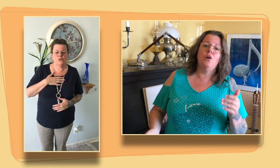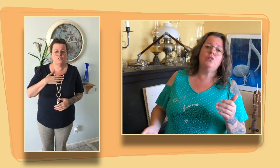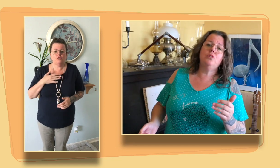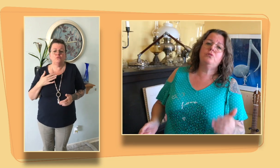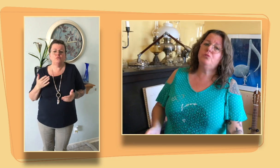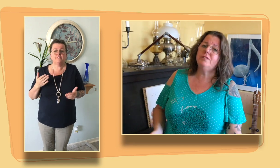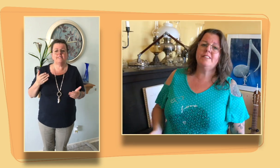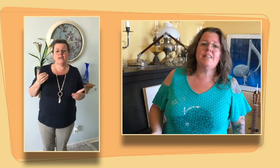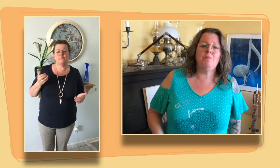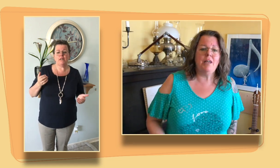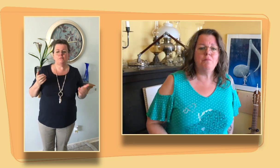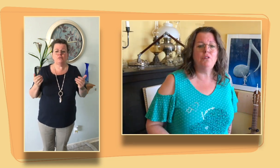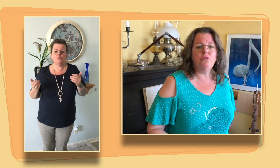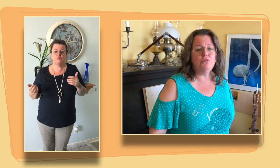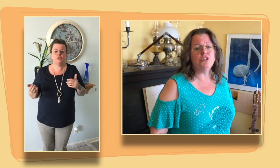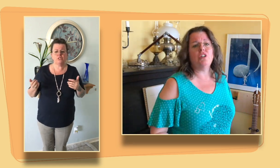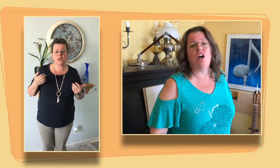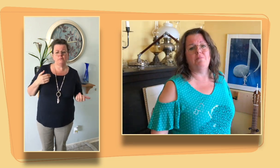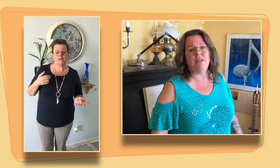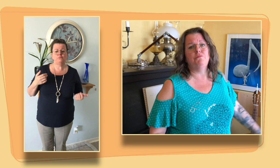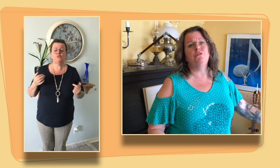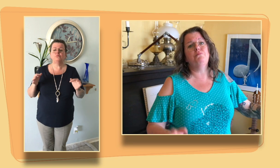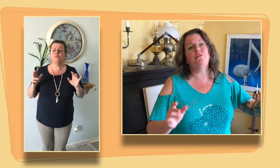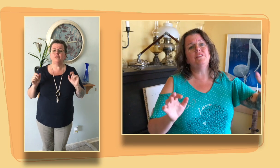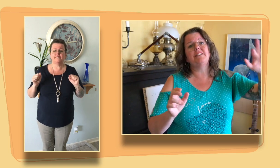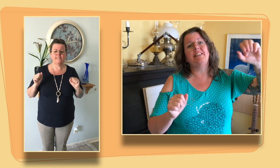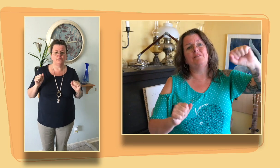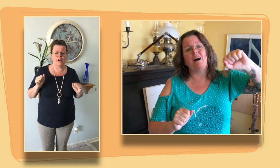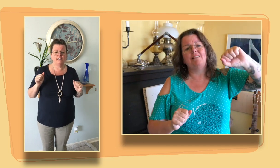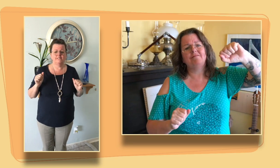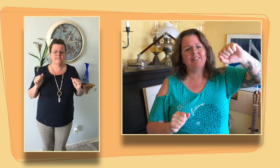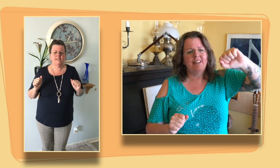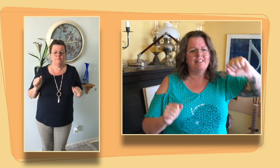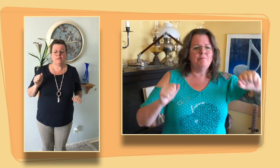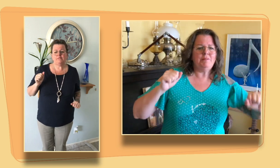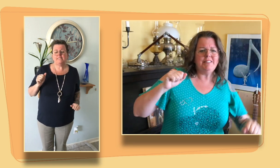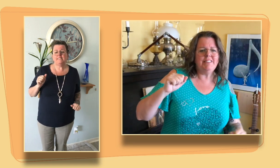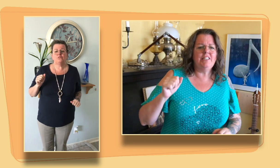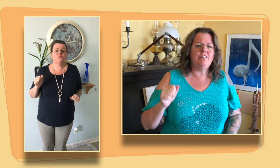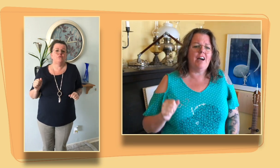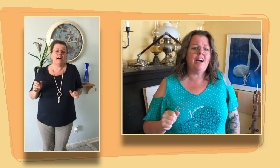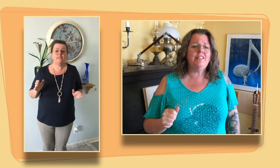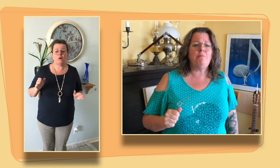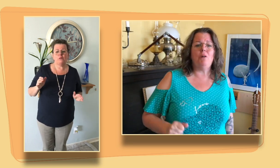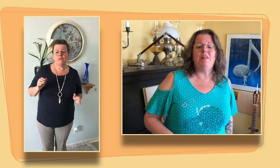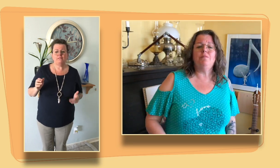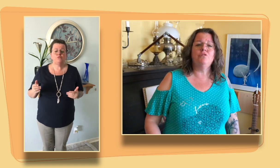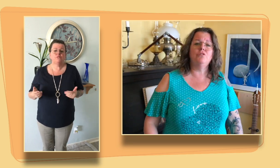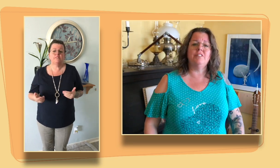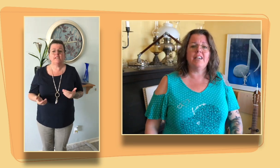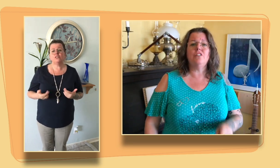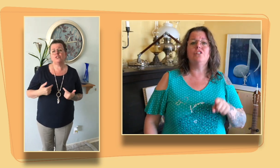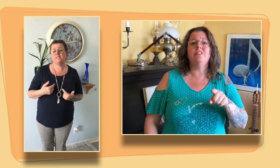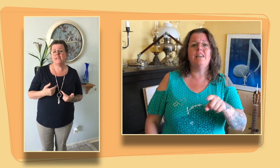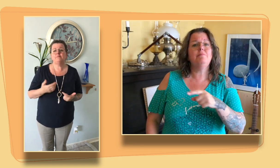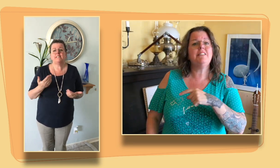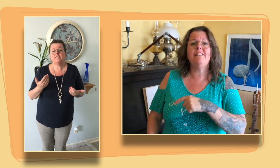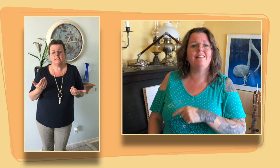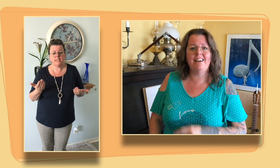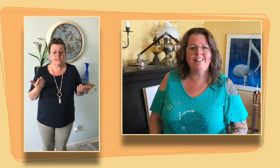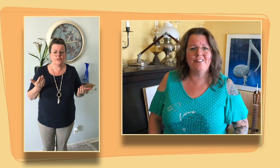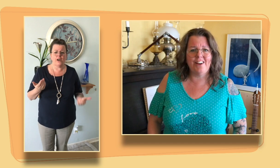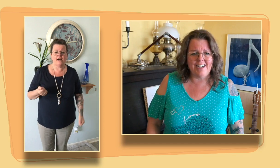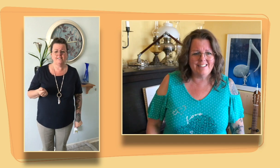me donne tous ces emblèmes, me touche quand même du bout de ses doigts. Même si tu as des problèmes, tu sais que je t'aime,